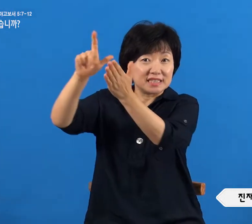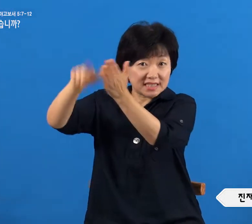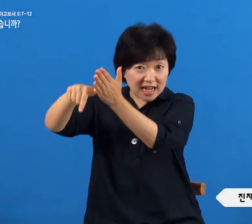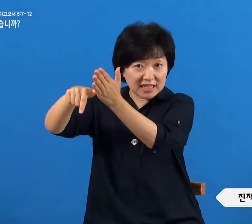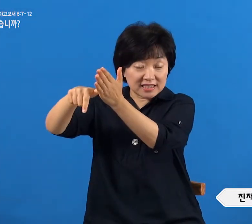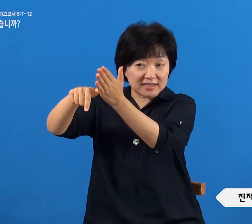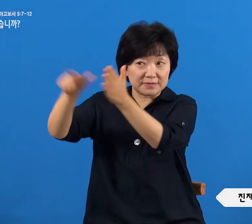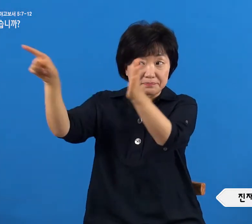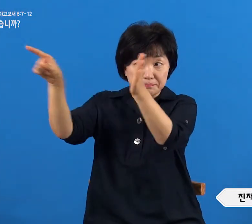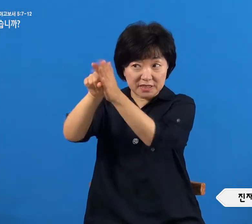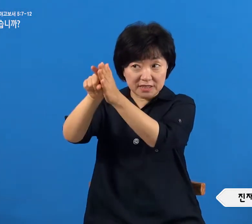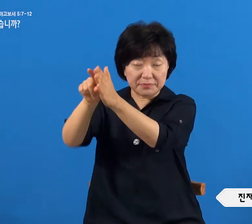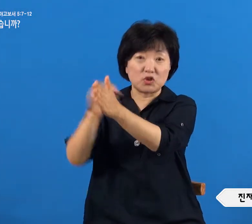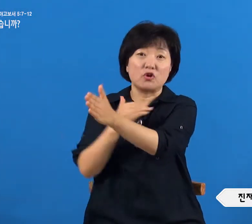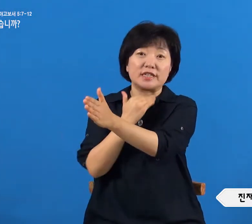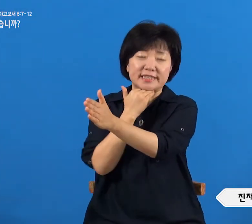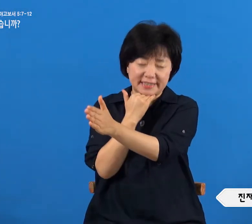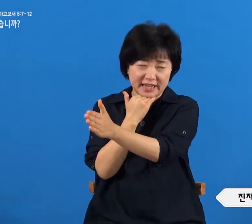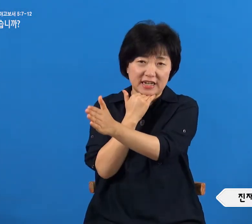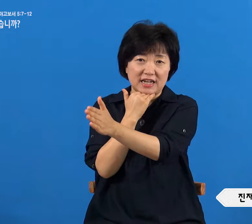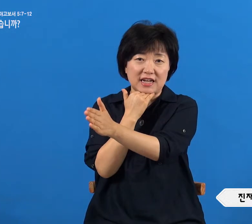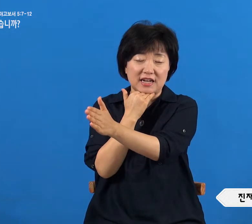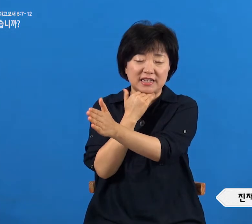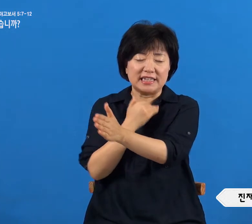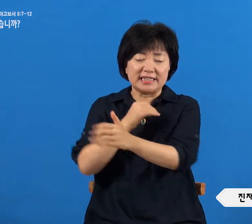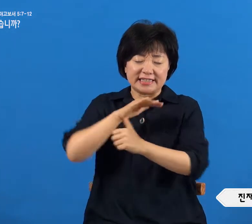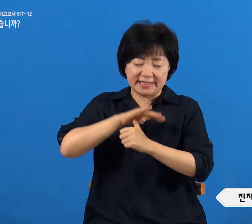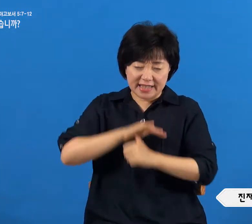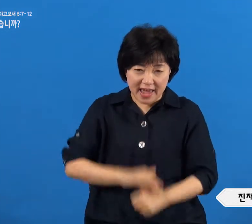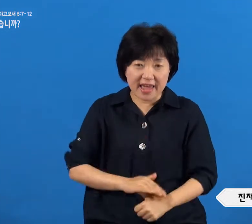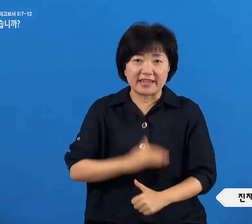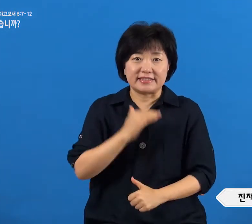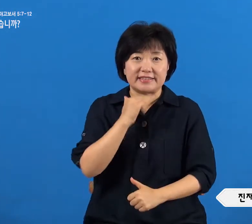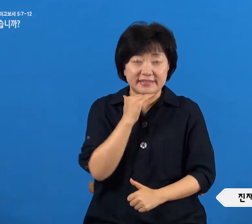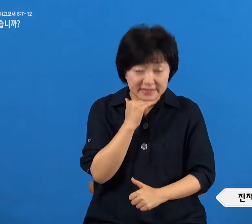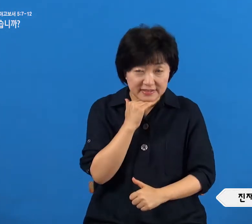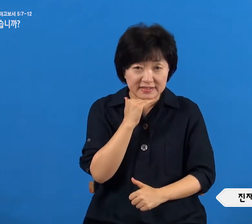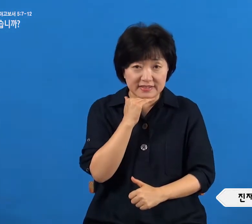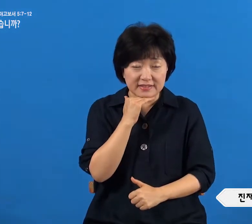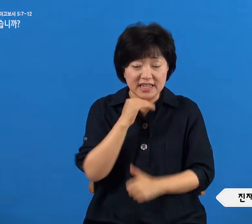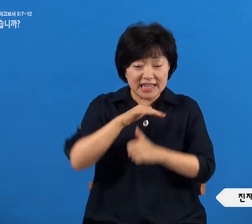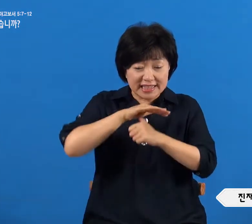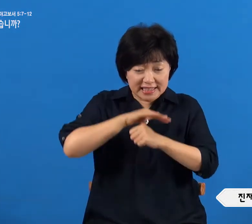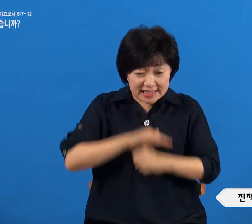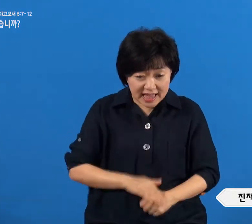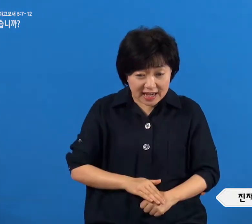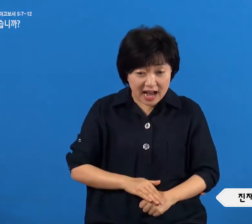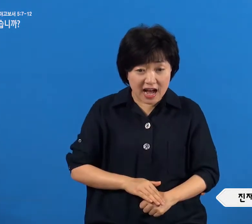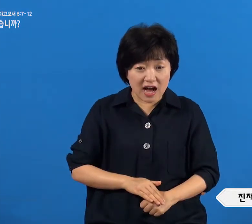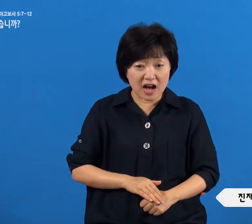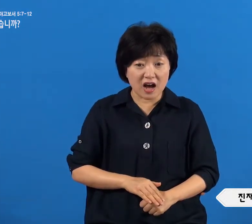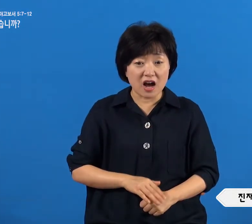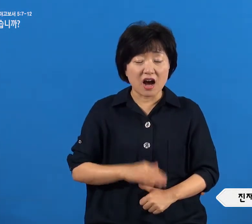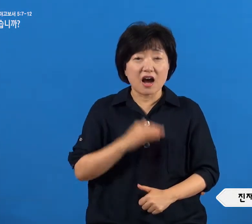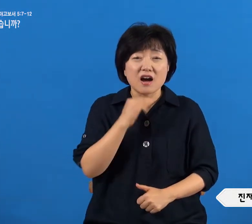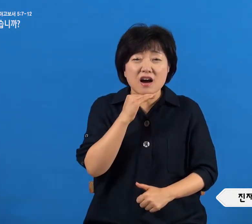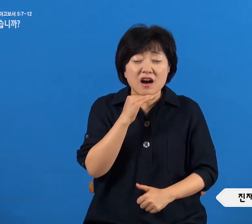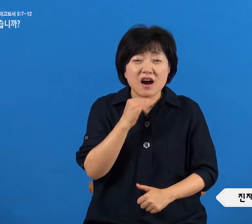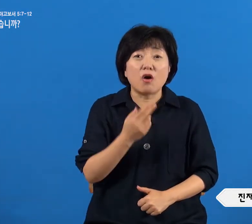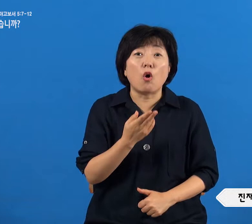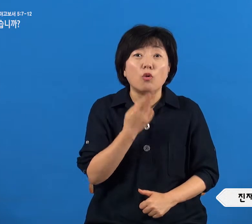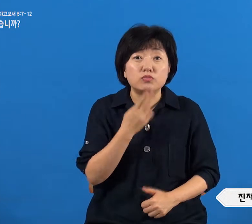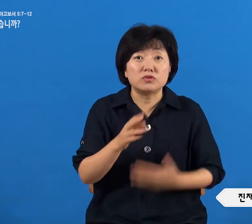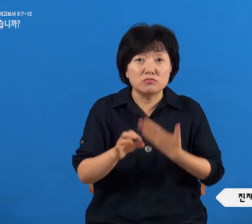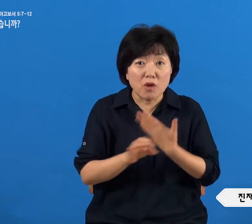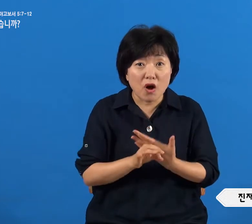시간을 믿음으로 기다려야 합니다. 인내해야 합니다. 그 인내가 온전히 이루어지지 않는다면